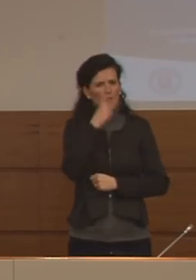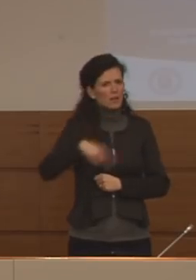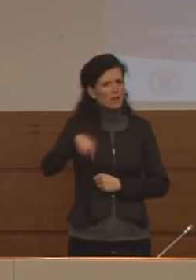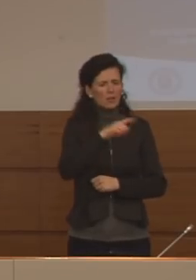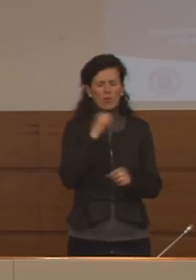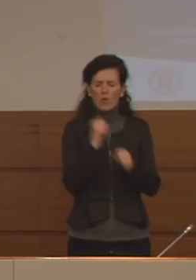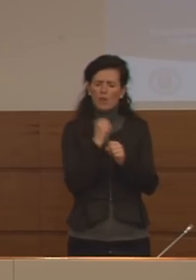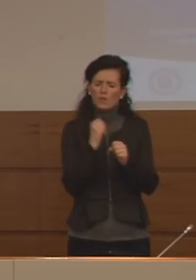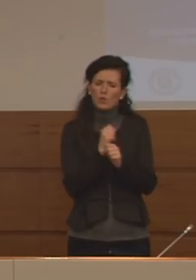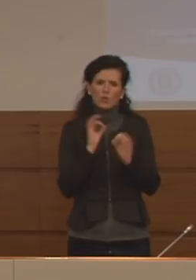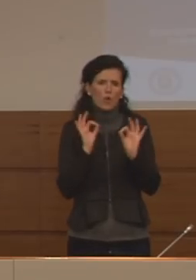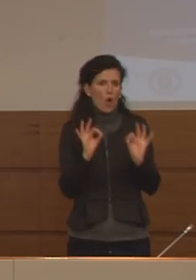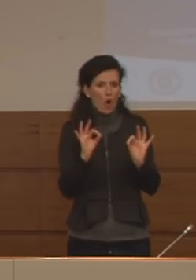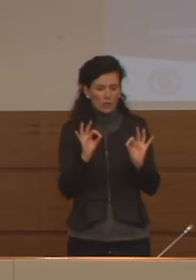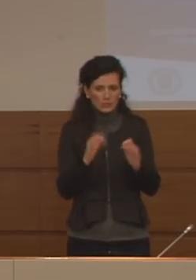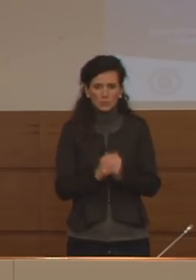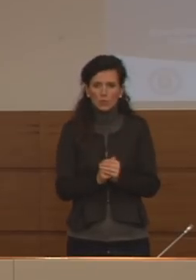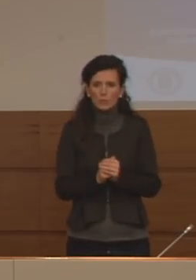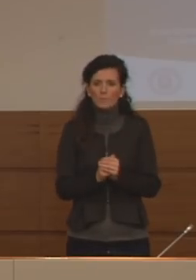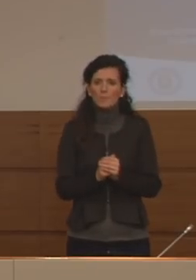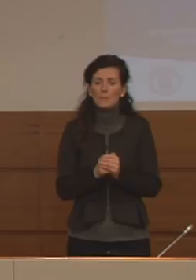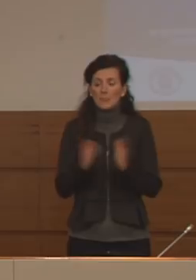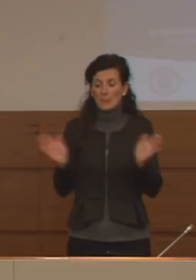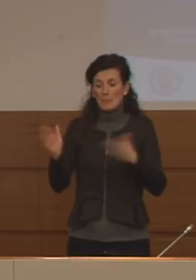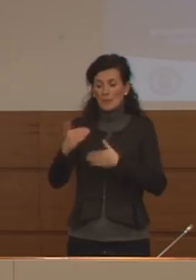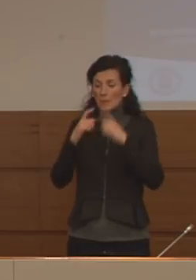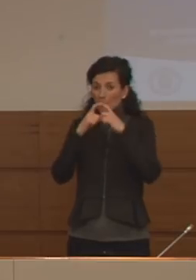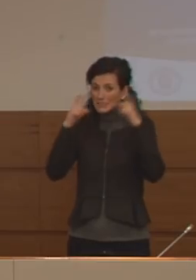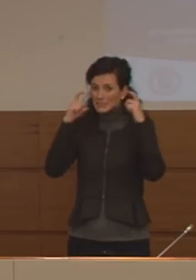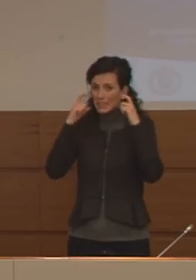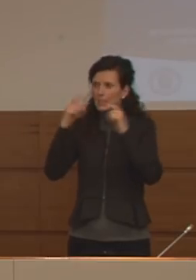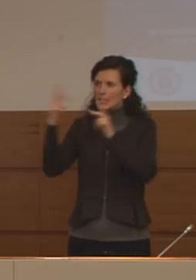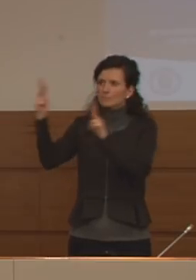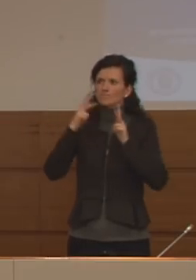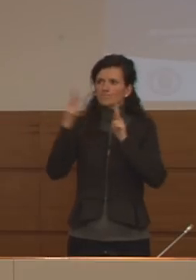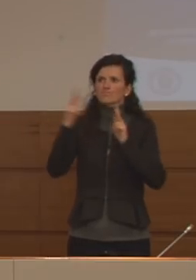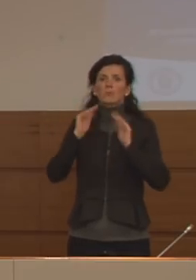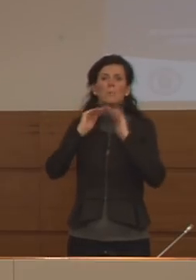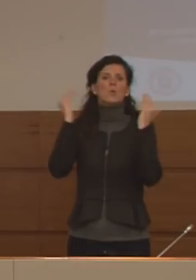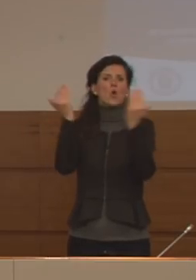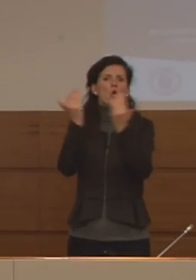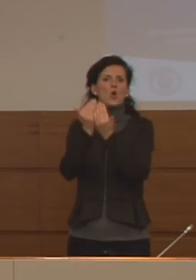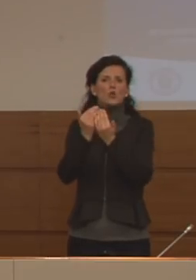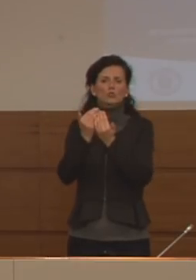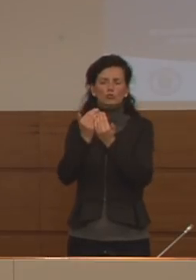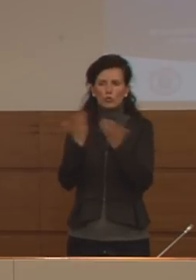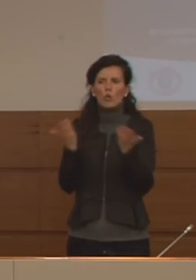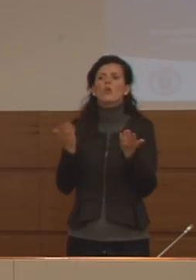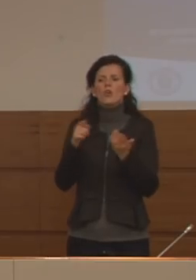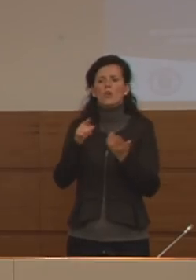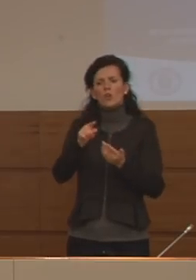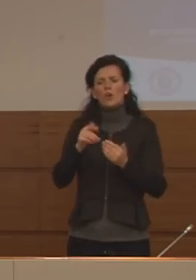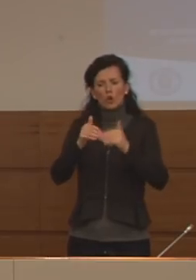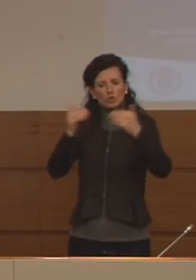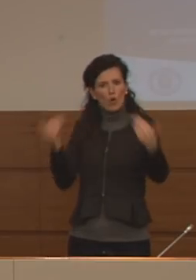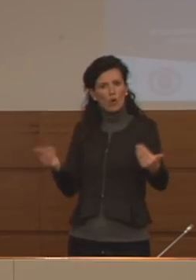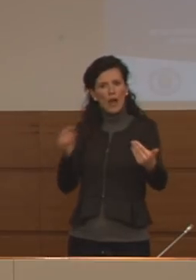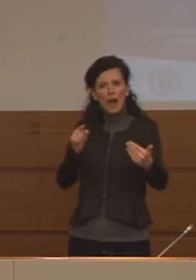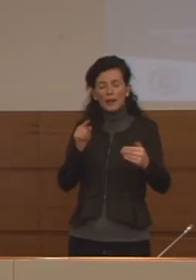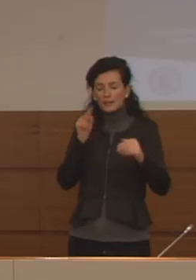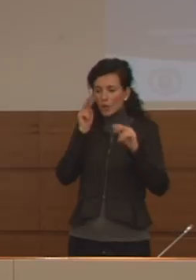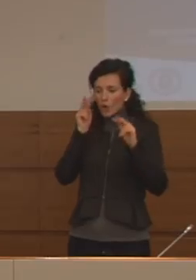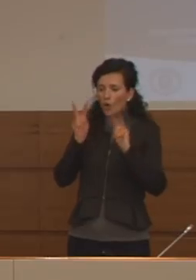questo periodo vengono importate mascherine di tutti i tipi da ogni parte del mondo quindi loro fanno un controllo di regolarità